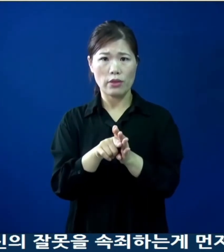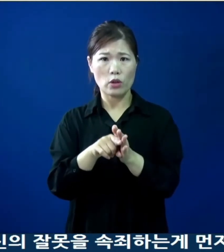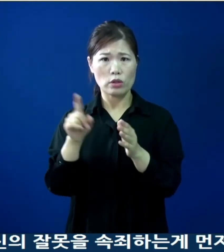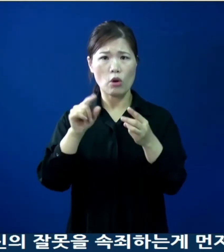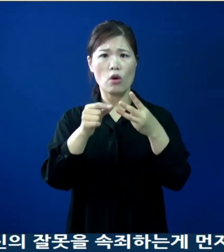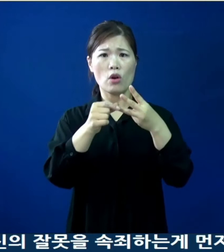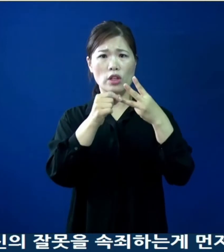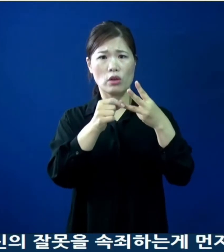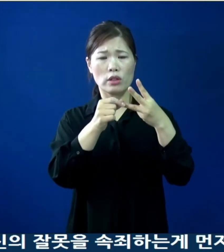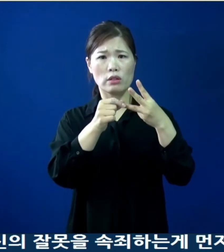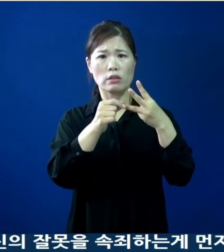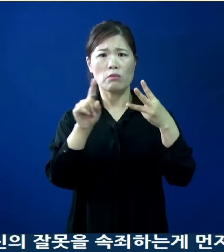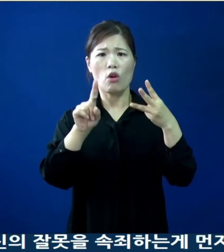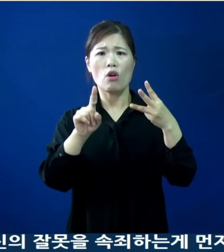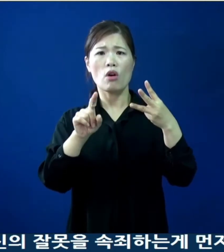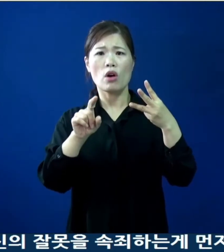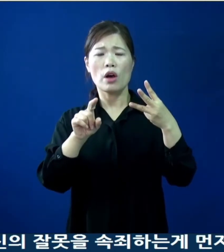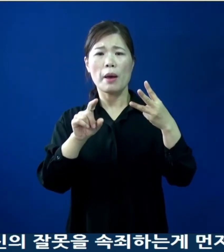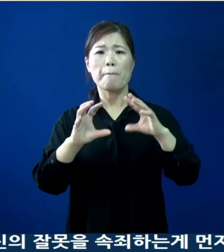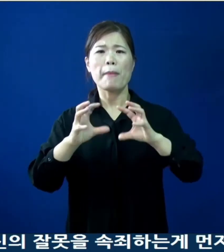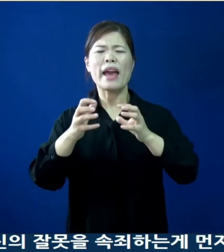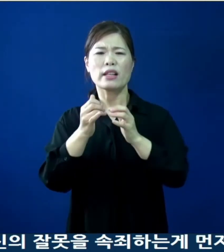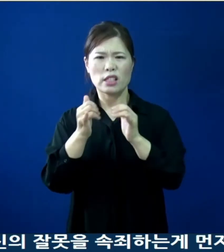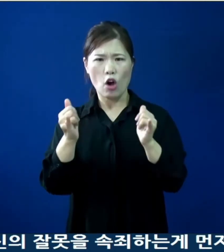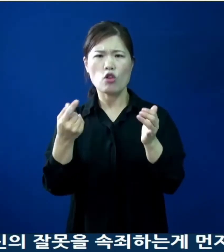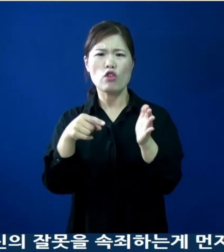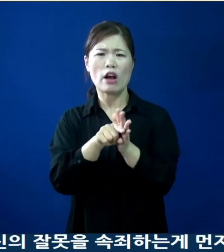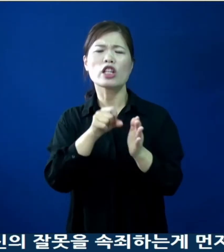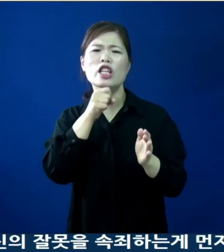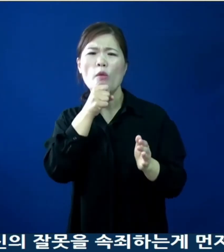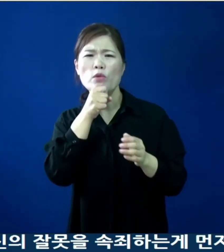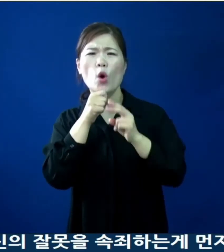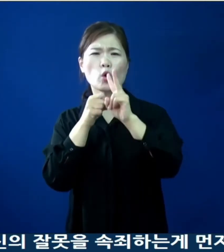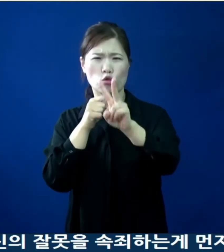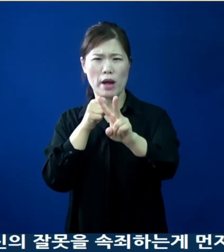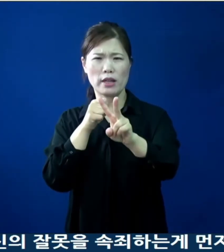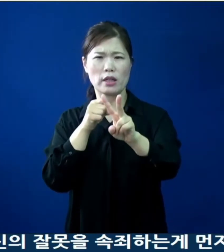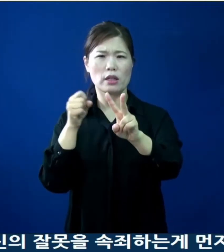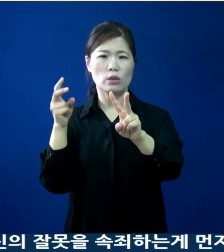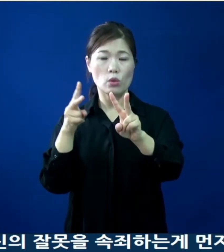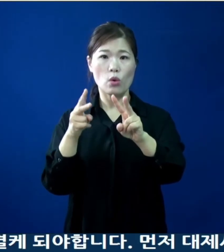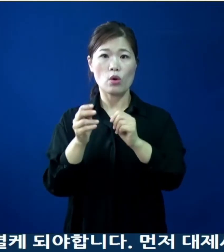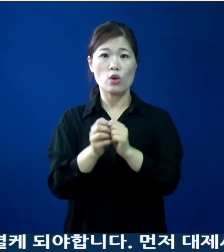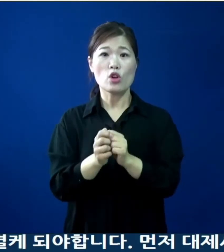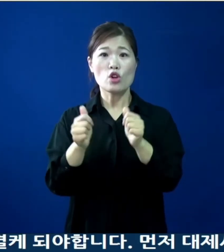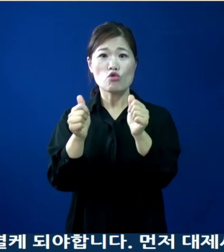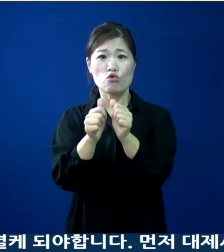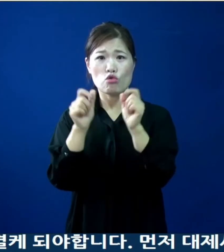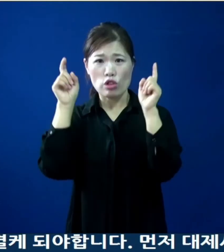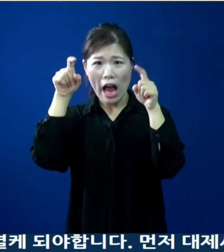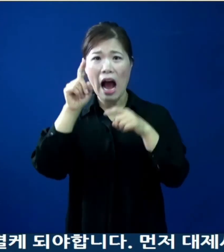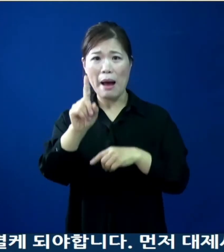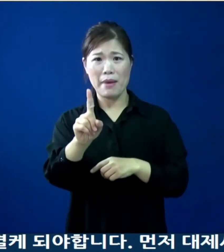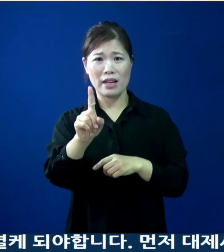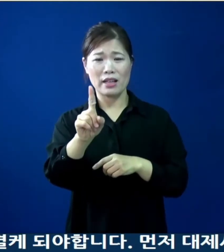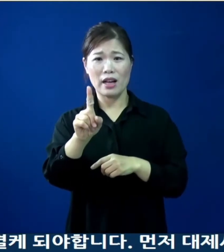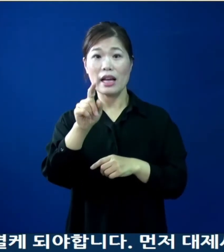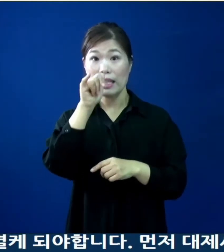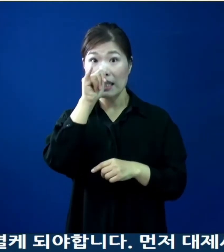염소 2마리예요. 그리고 백성을 위한 번제물이 숫양 1마리입니다. 좀 복잡했지만 정돈이